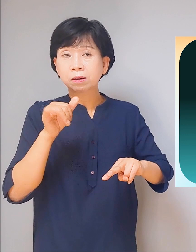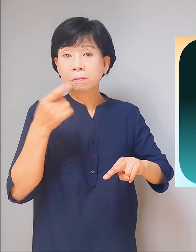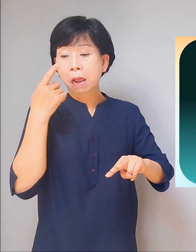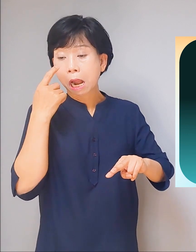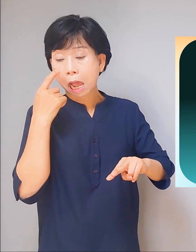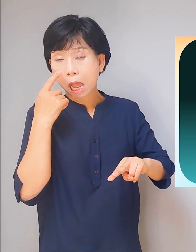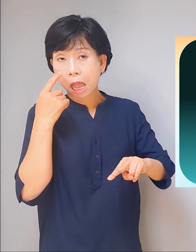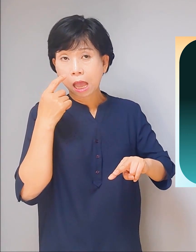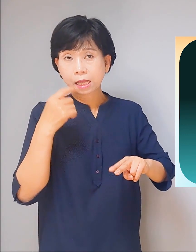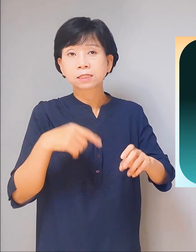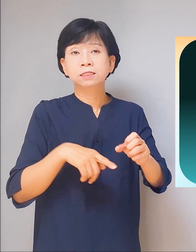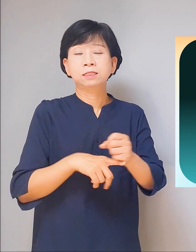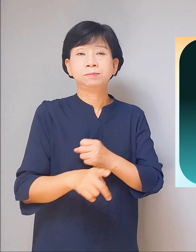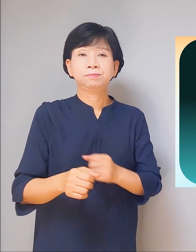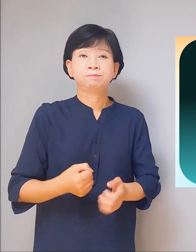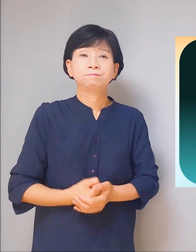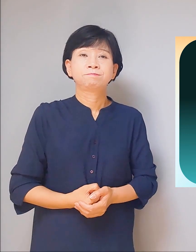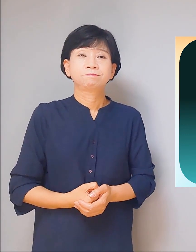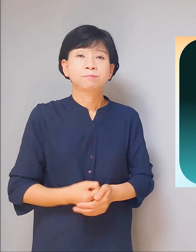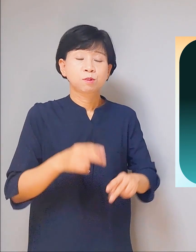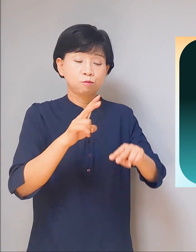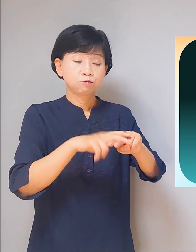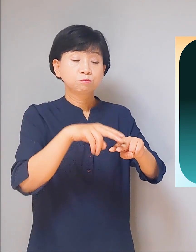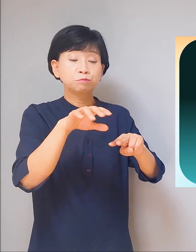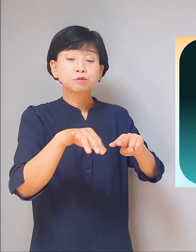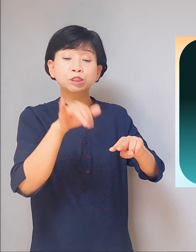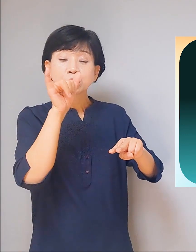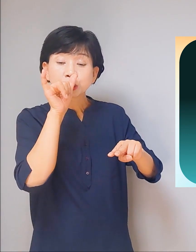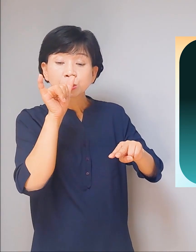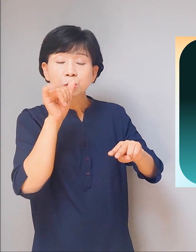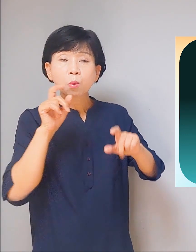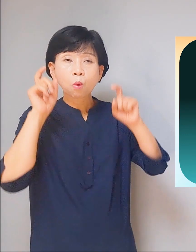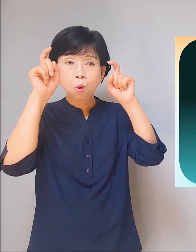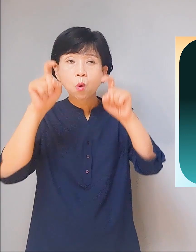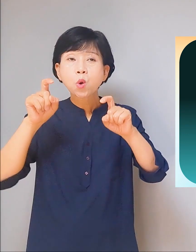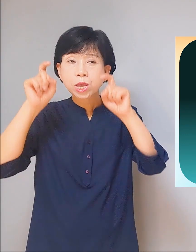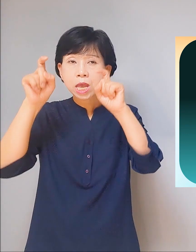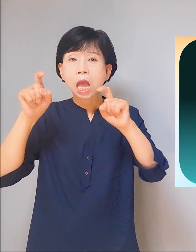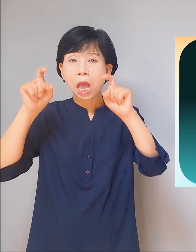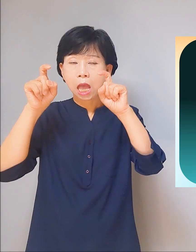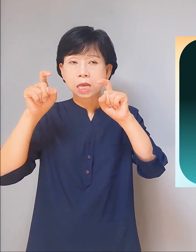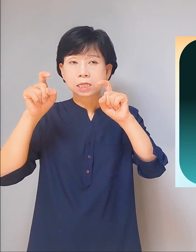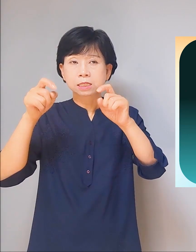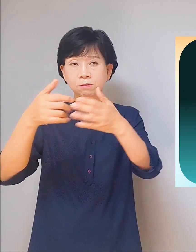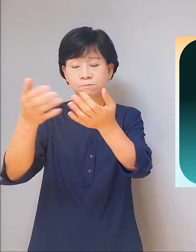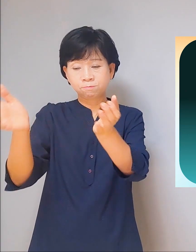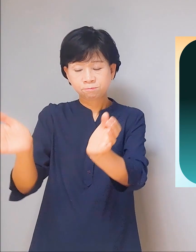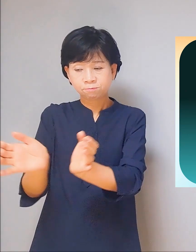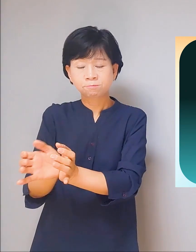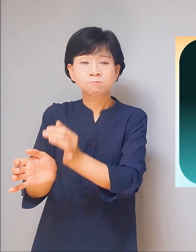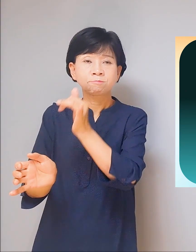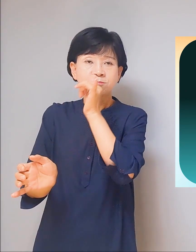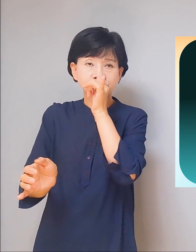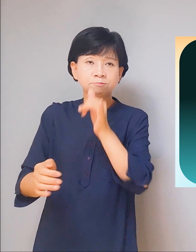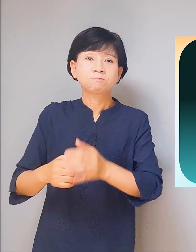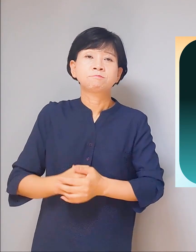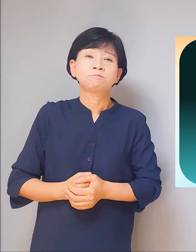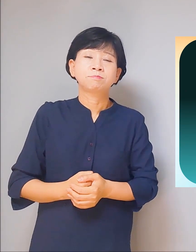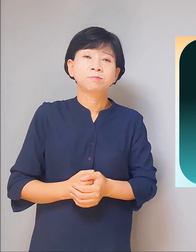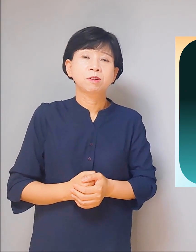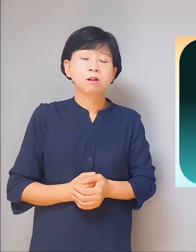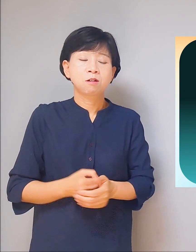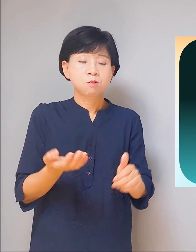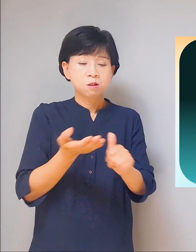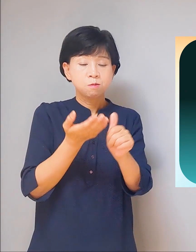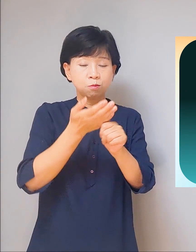있어요. 우물이 있고 그 곁에 양 세 떼가 누워 있으니 이는 목자들이 그 우물에서 양떼에게 물을